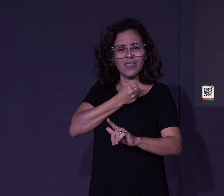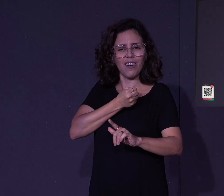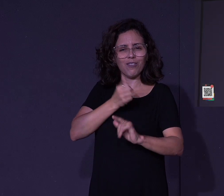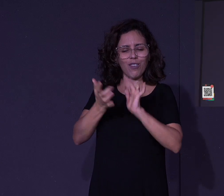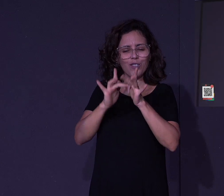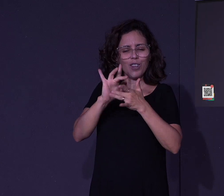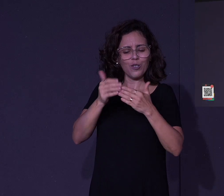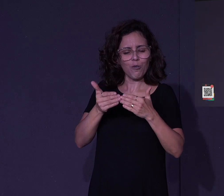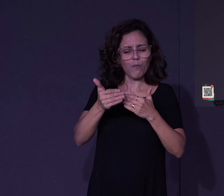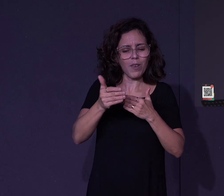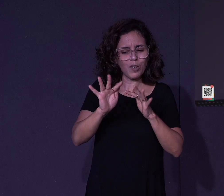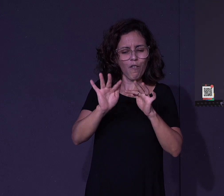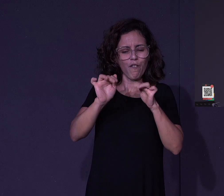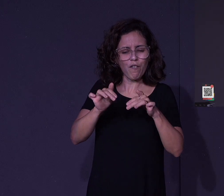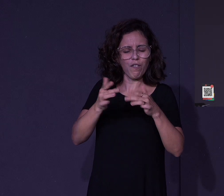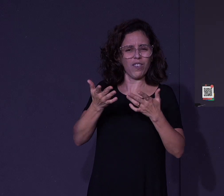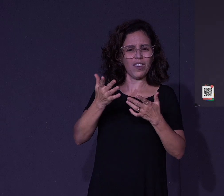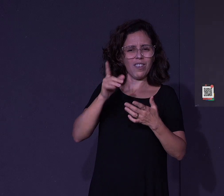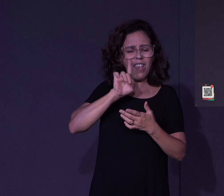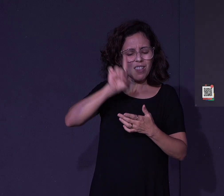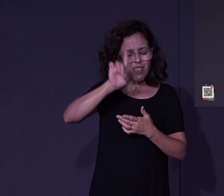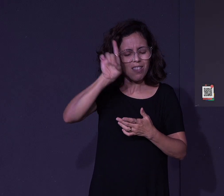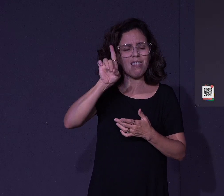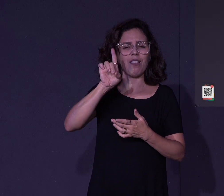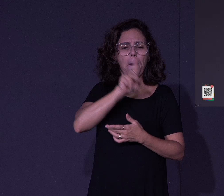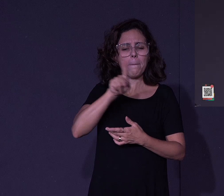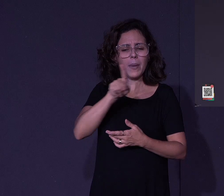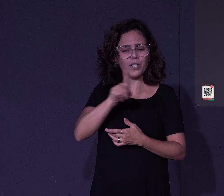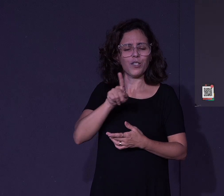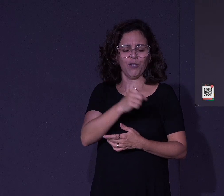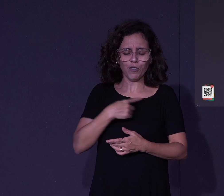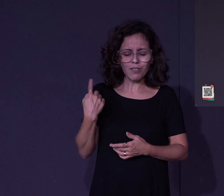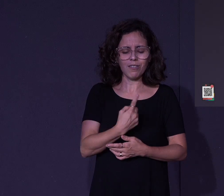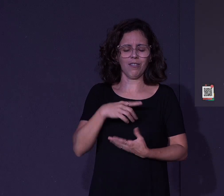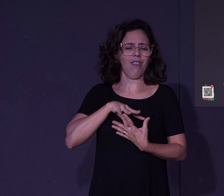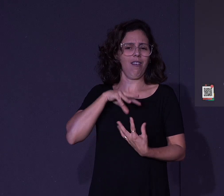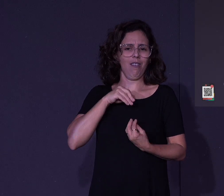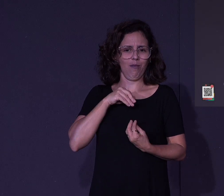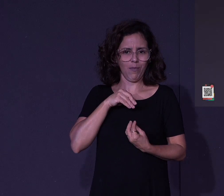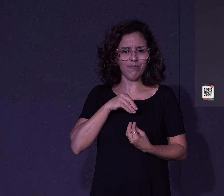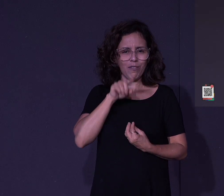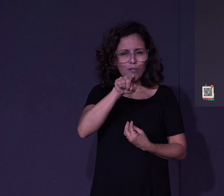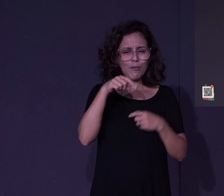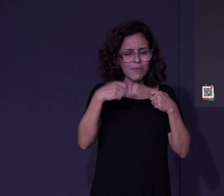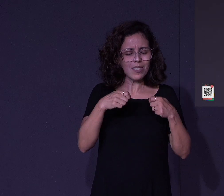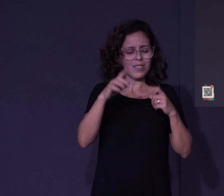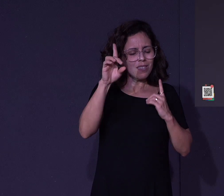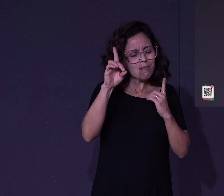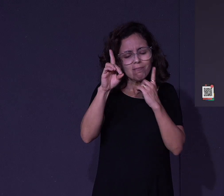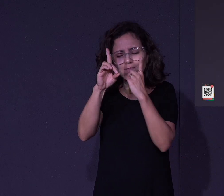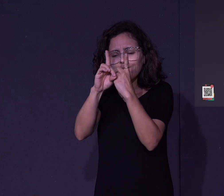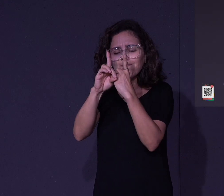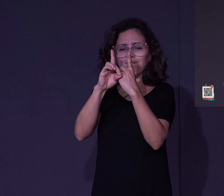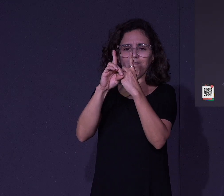nossas almas. Aproxime-se de Deus, não apenas pela angústia, mas porque a sua vida só encontrará real significado e